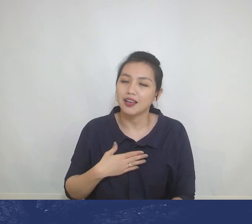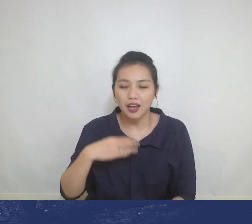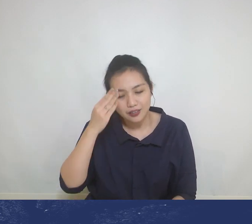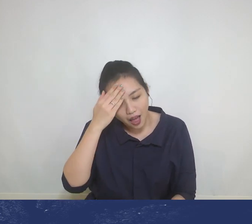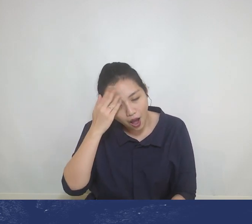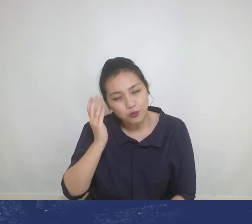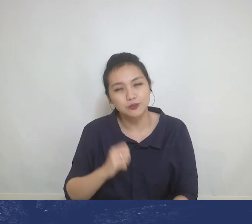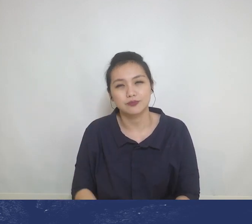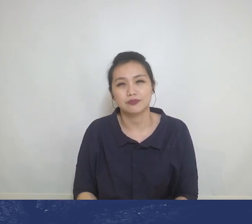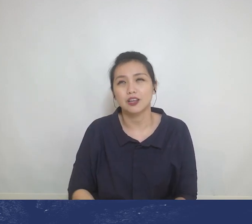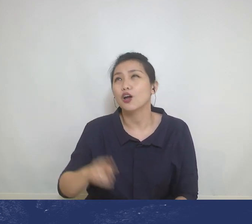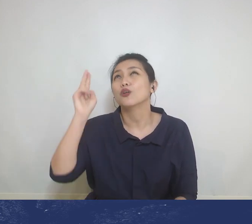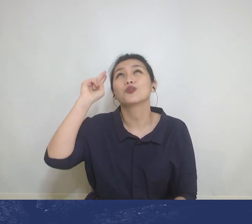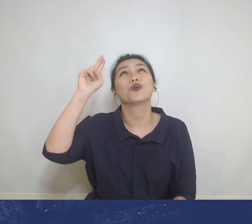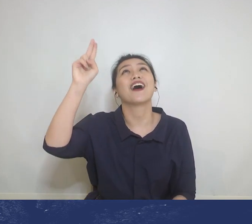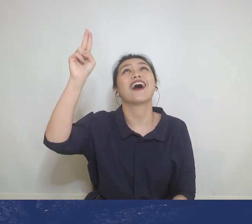saya tahu bahwa Tuhan,